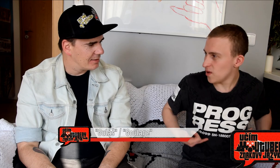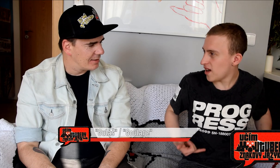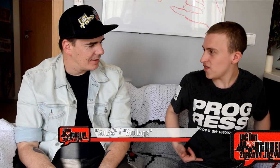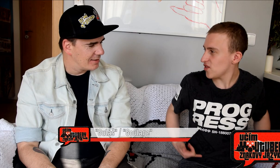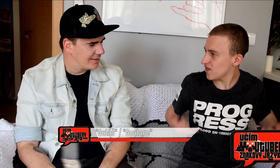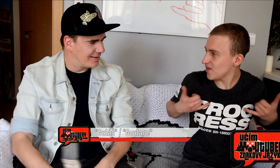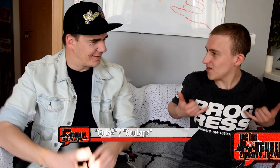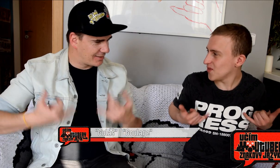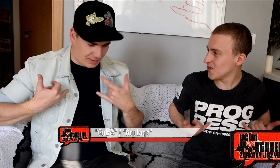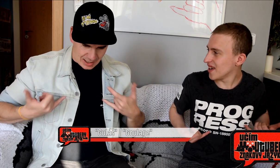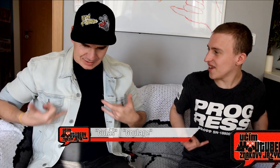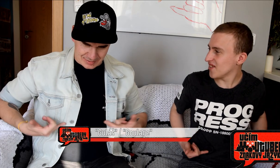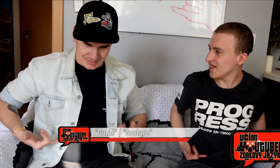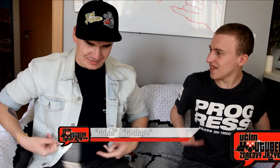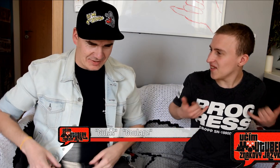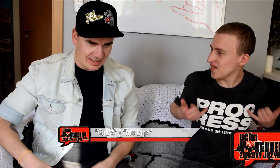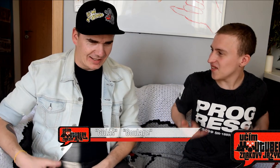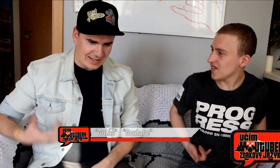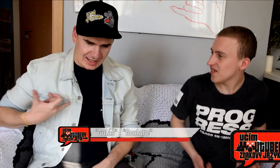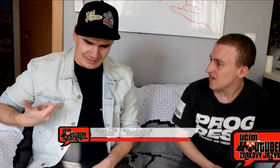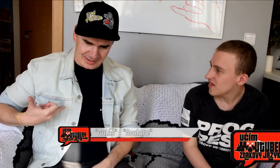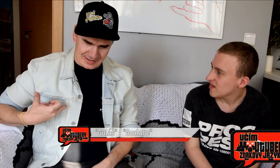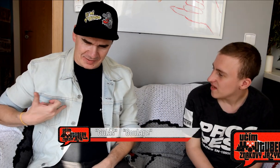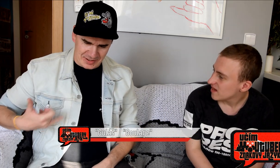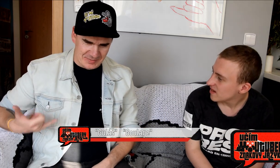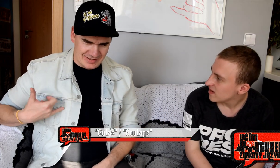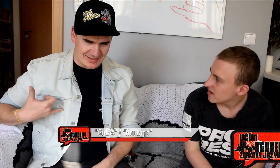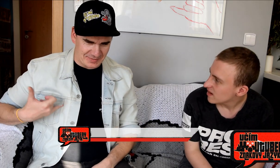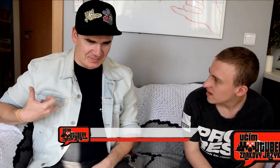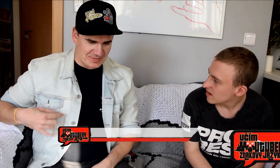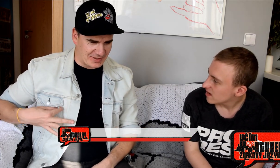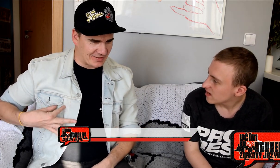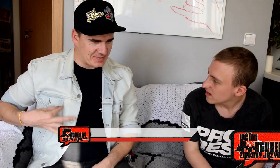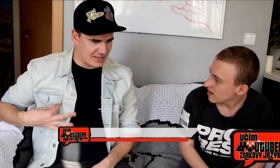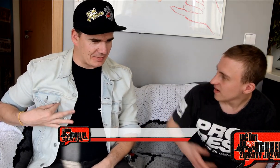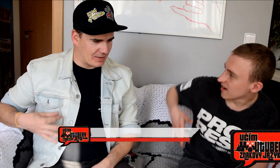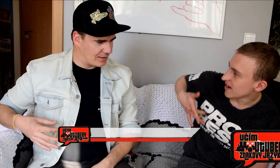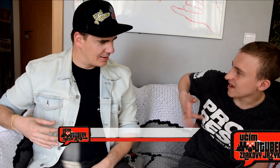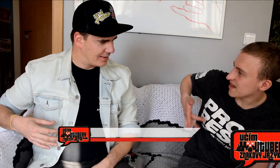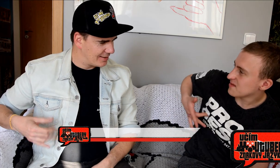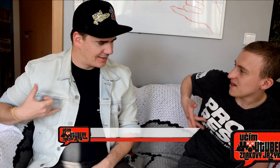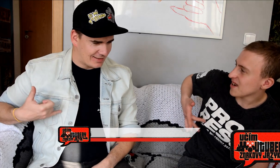Guláš. Guláš? Dobře. A tohle něco bylo přece, to jsi mi ukazoval předtím.